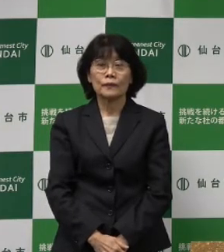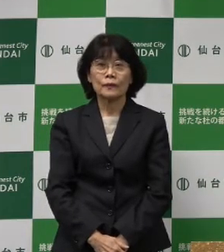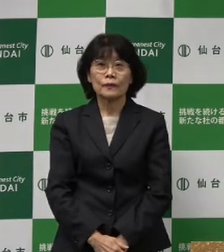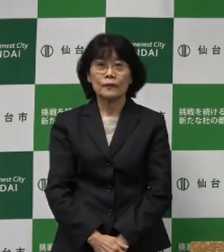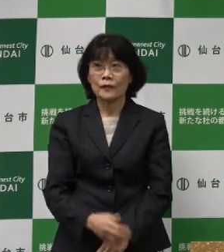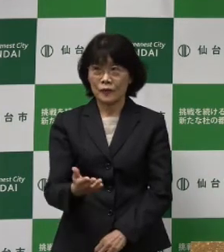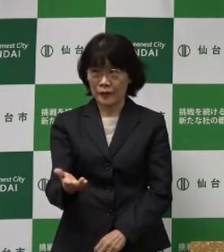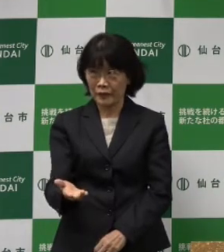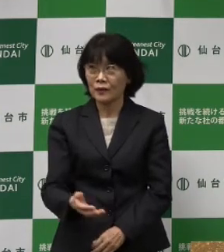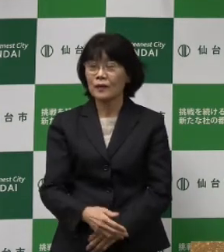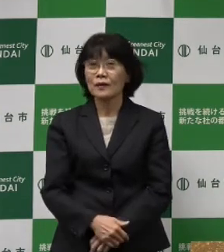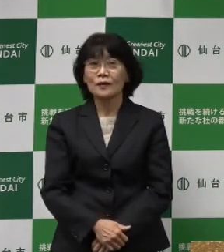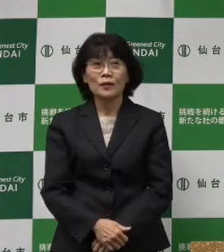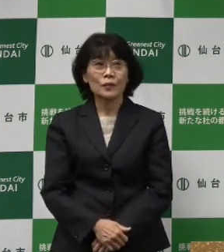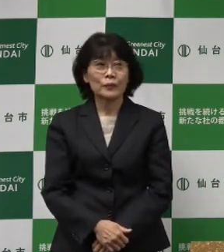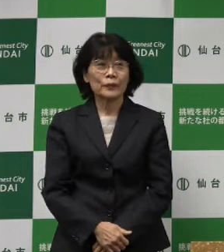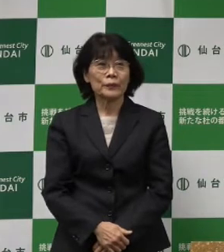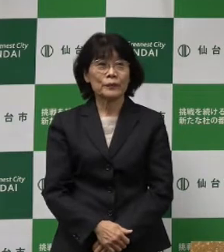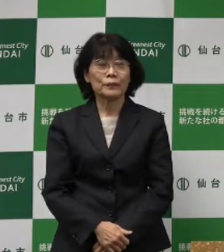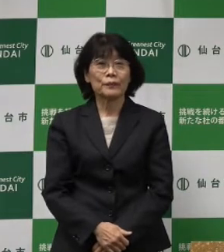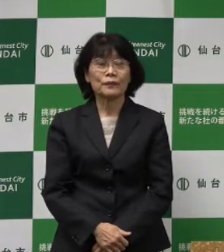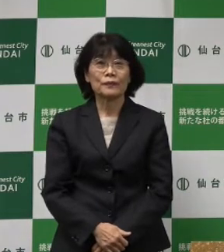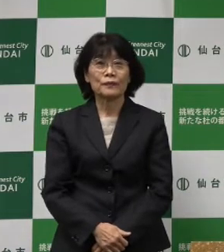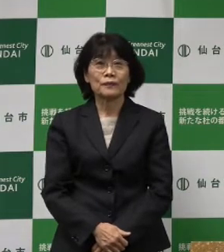いかがでしょうか。どうぞ。